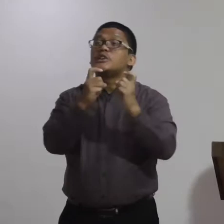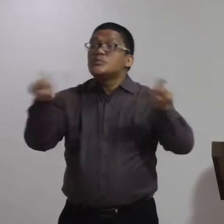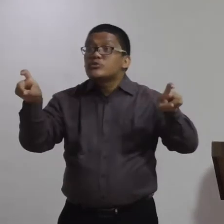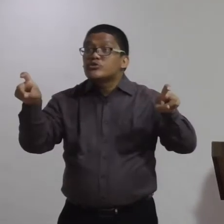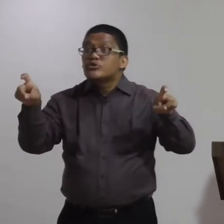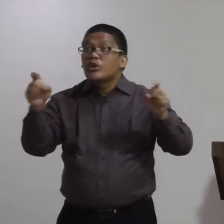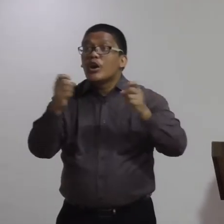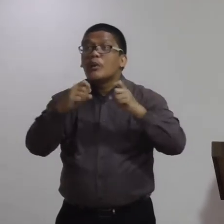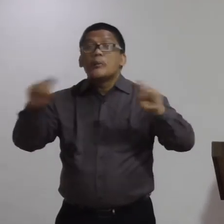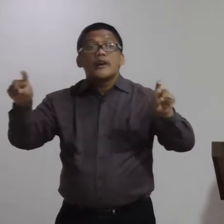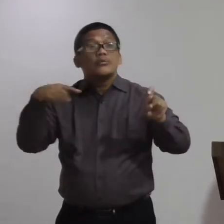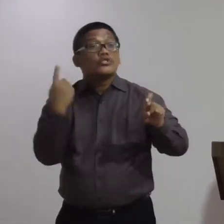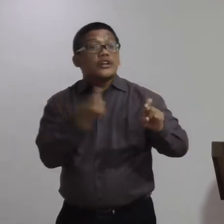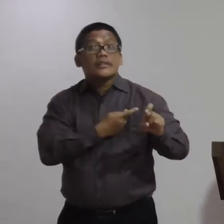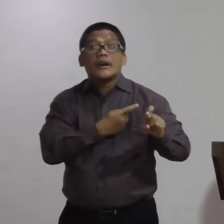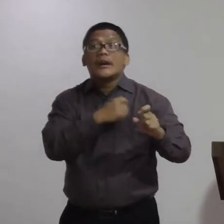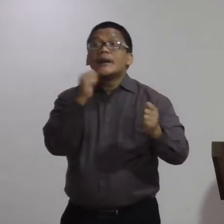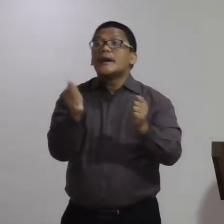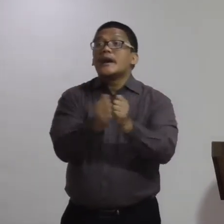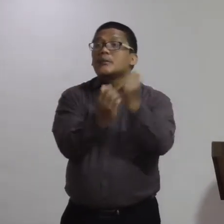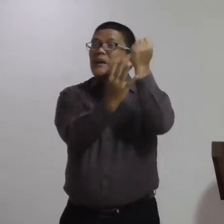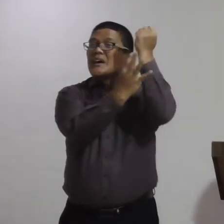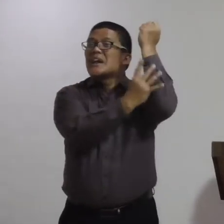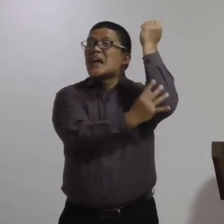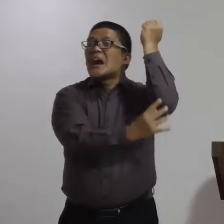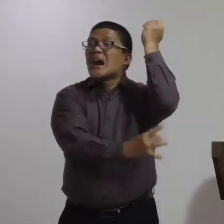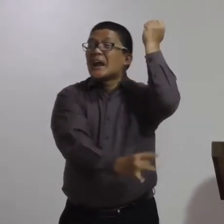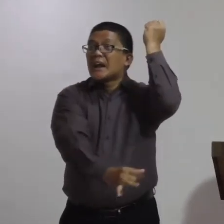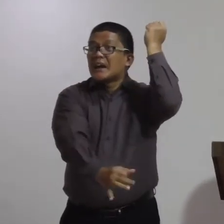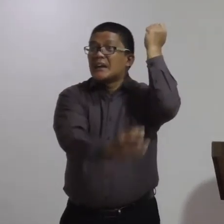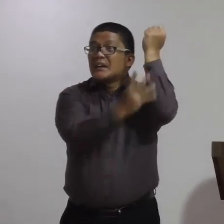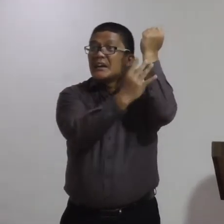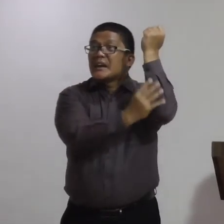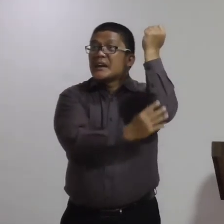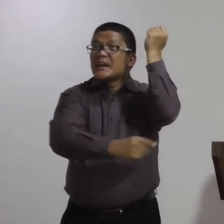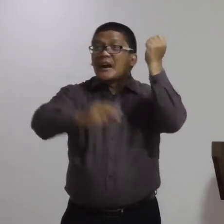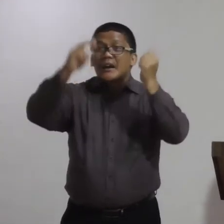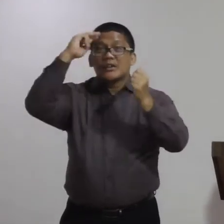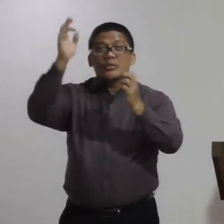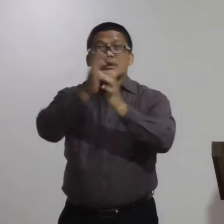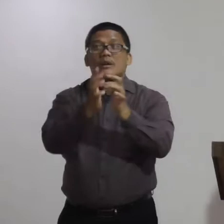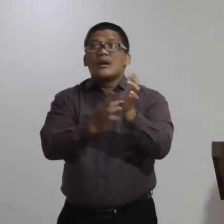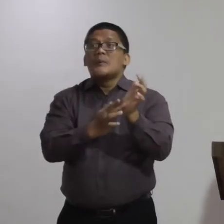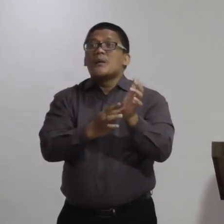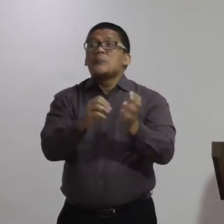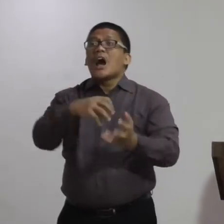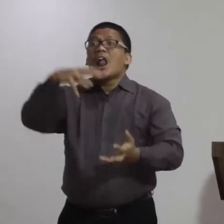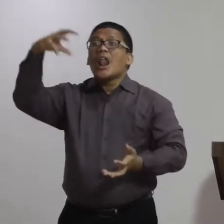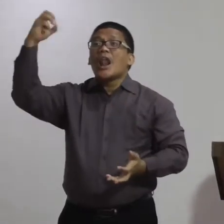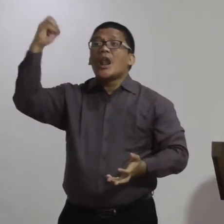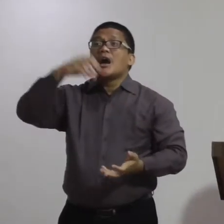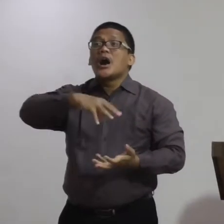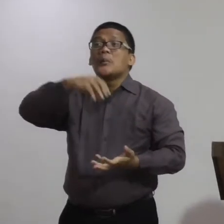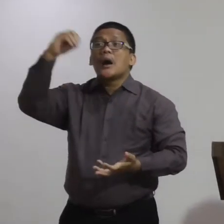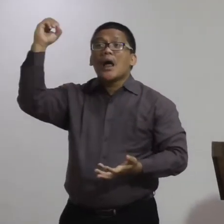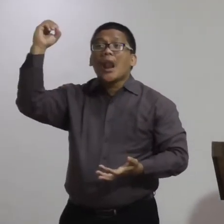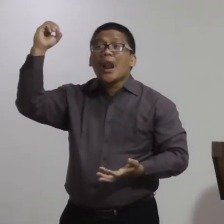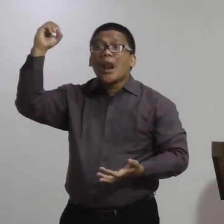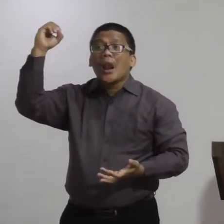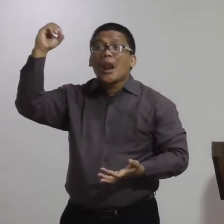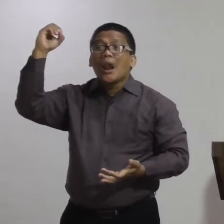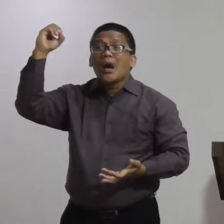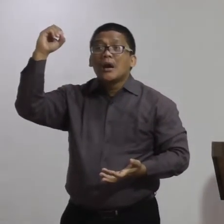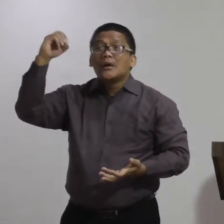apa? Dengan darah-Nya. Darah Tuhan Yesus dengan darah yang mahal. Ia tebus